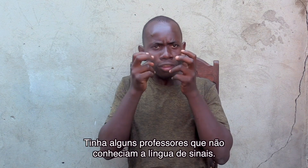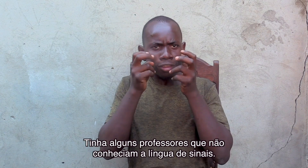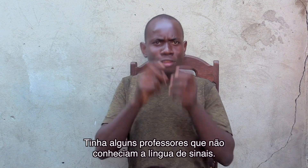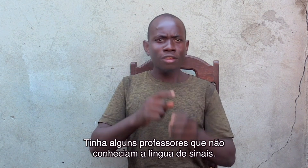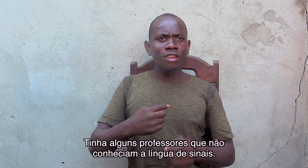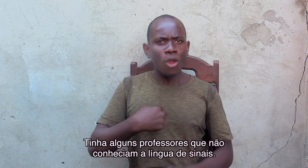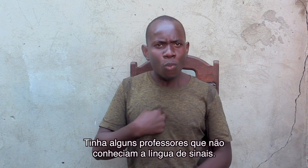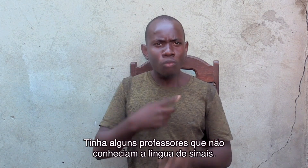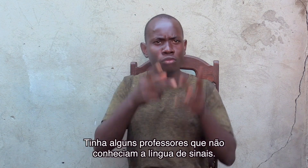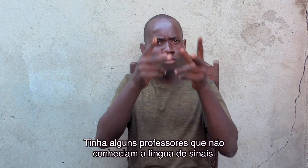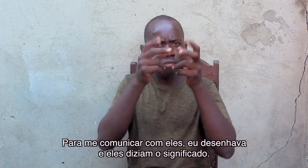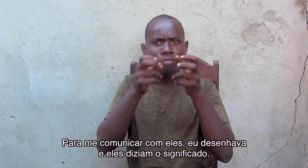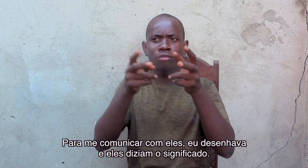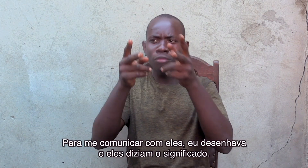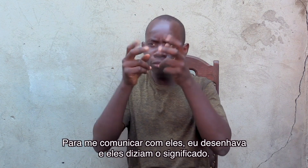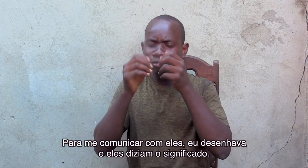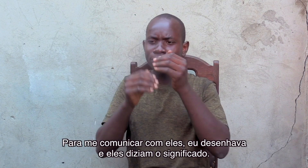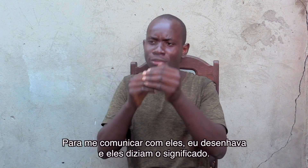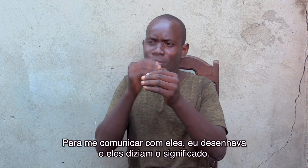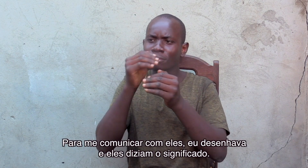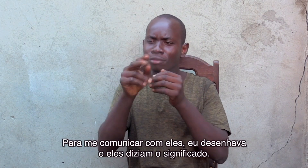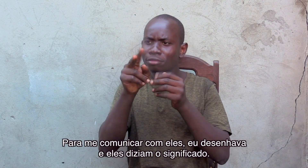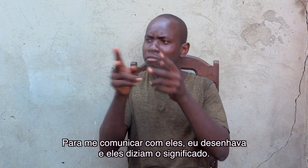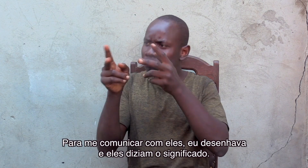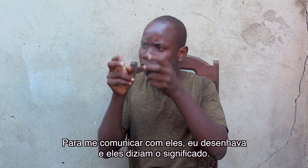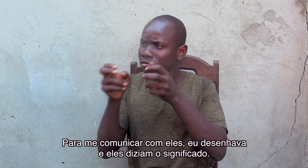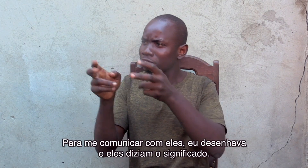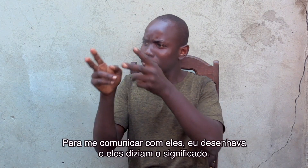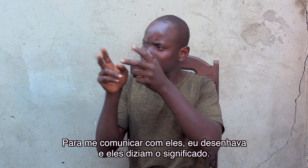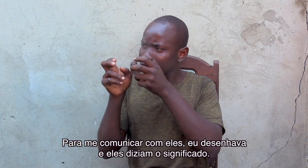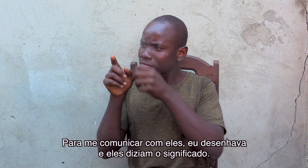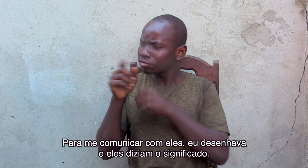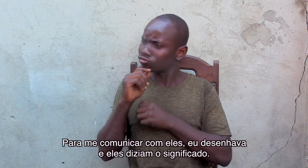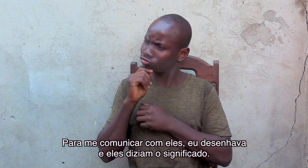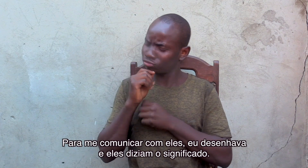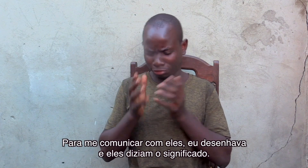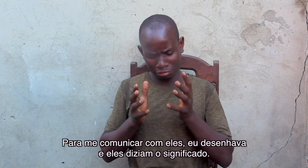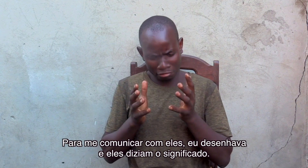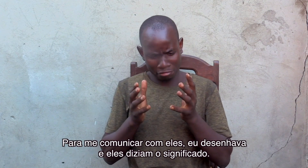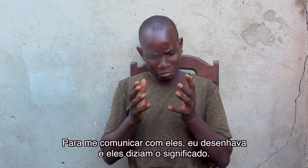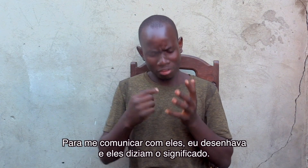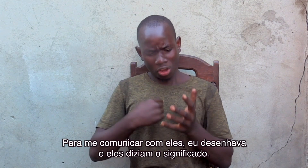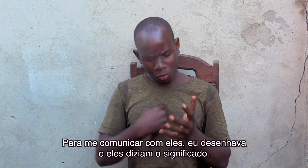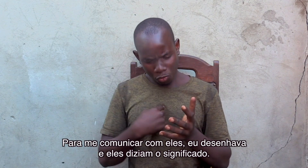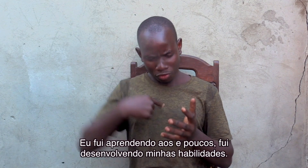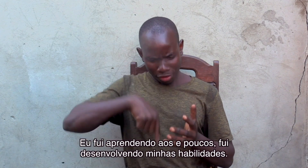conheciam a língua de sinais. Para me comunicar com eles, eu desenhava e eles diziam o significado. Eu